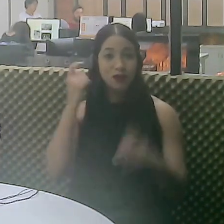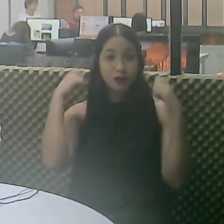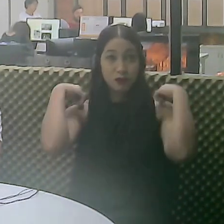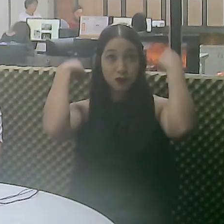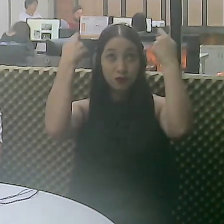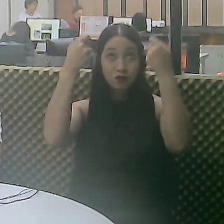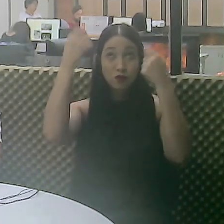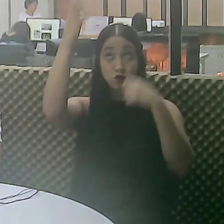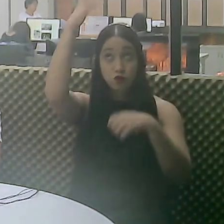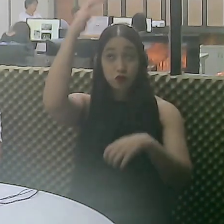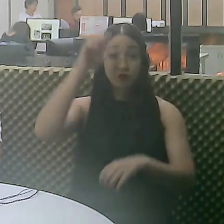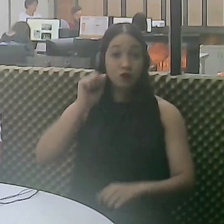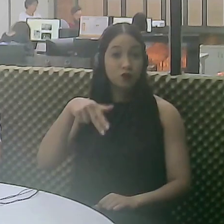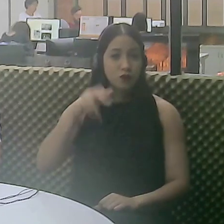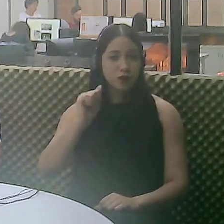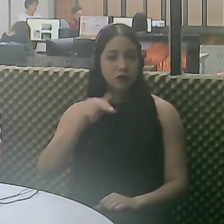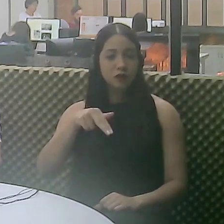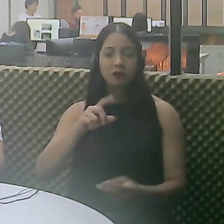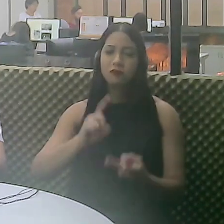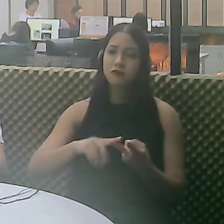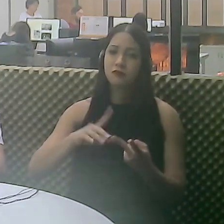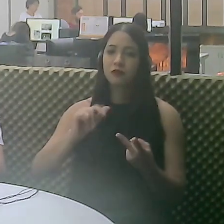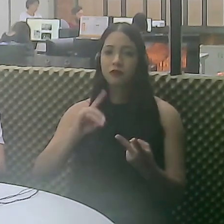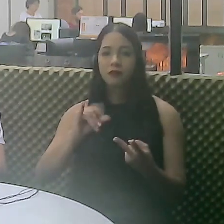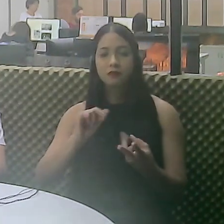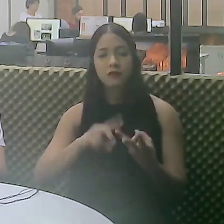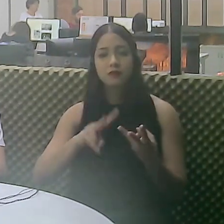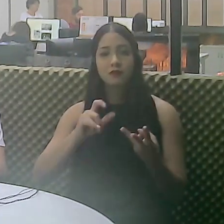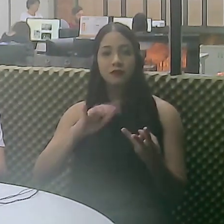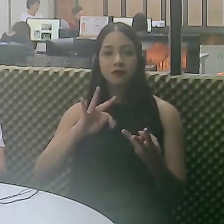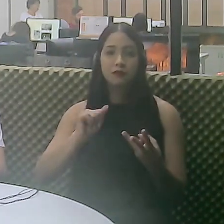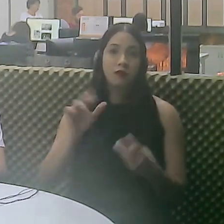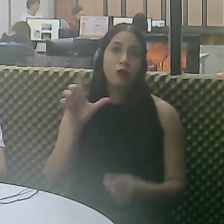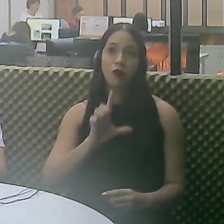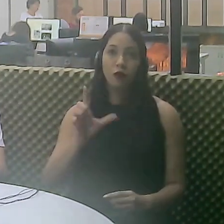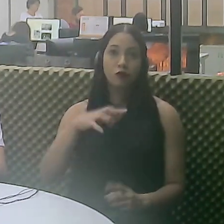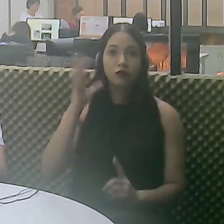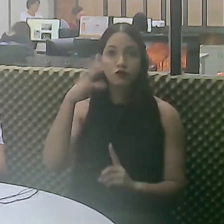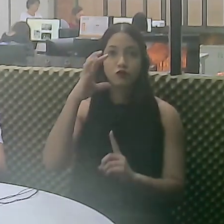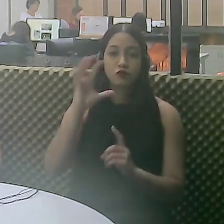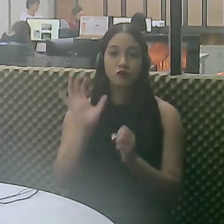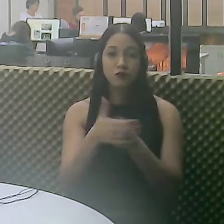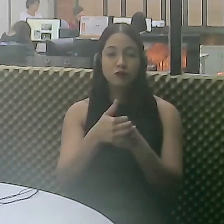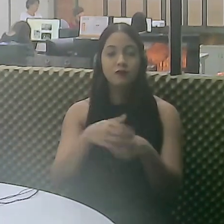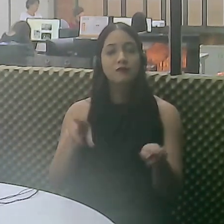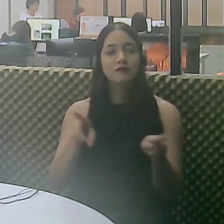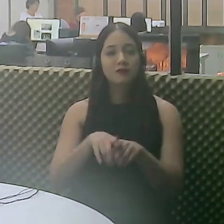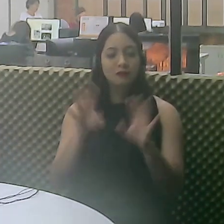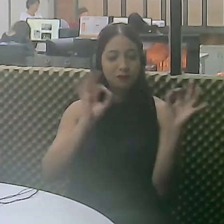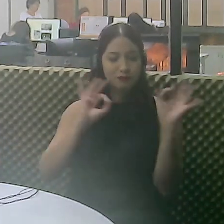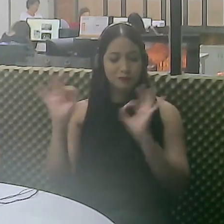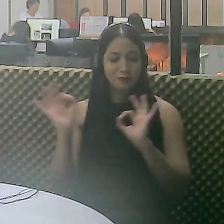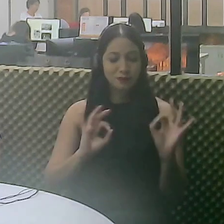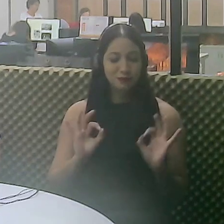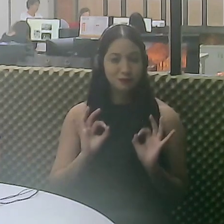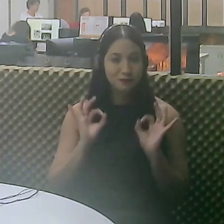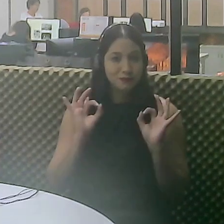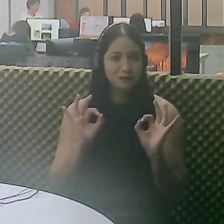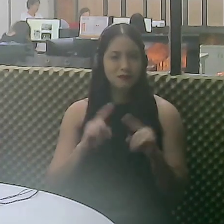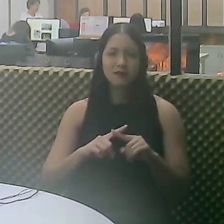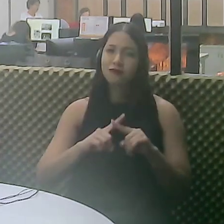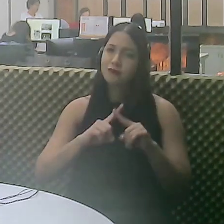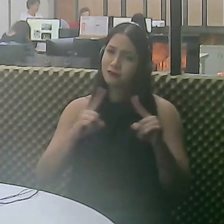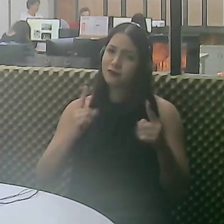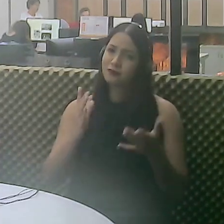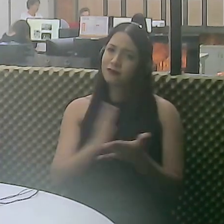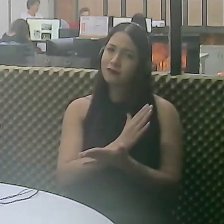chuva da Ana, mas podia ser da Cláudia, da Valentina. Ela, óbvio, protege da chuva e também serve para compor aquele look. Mas também